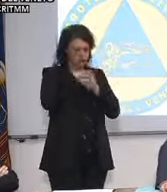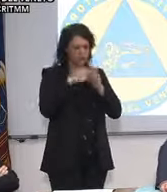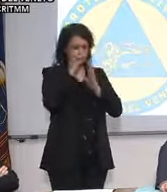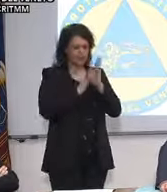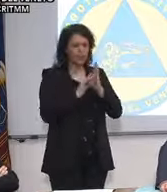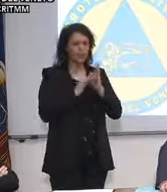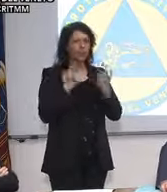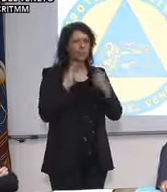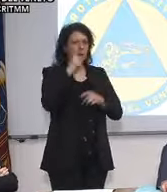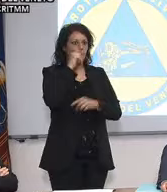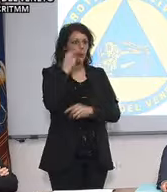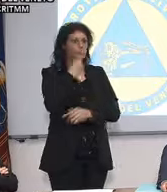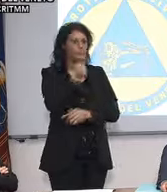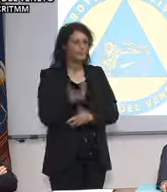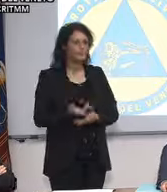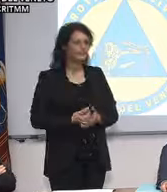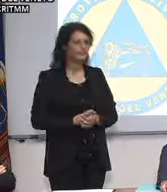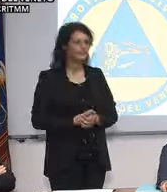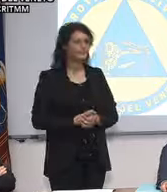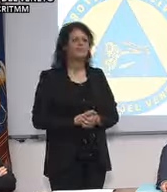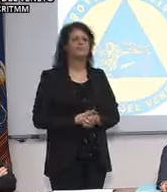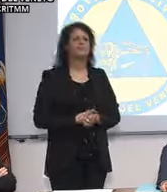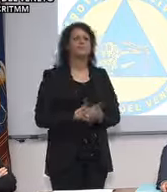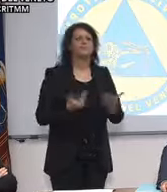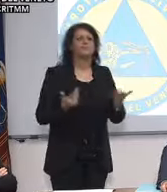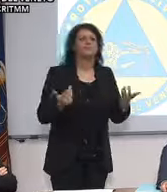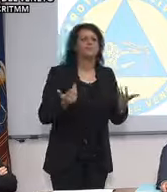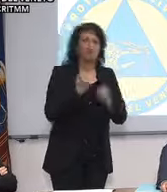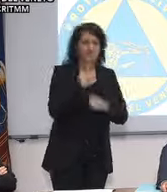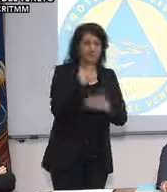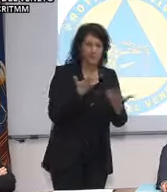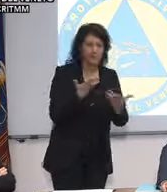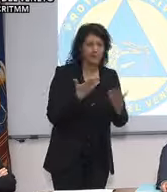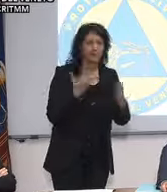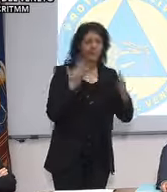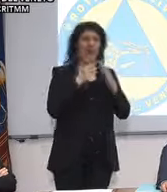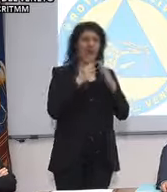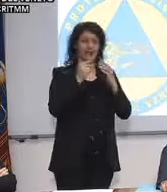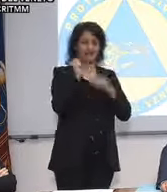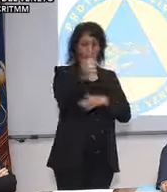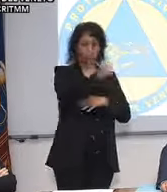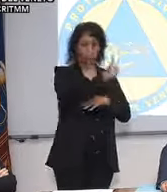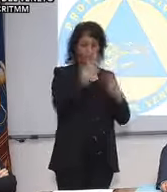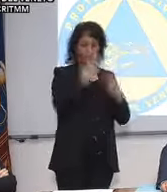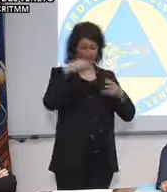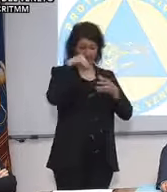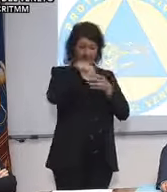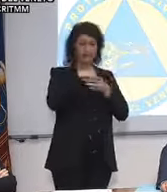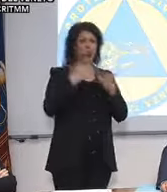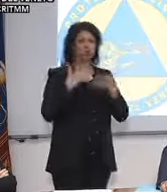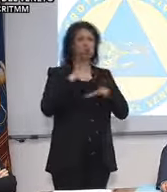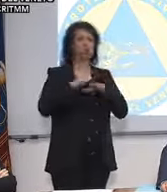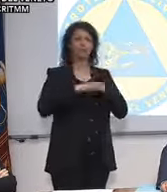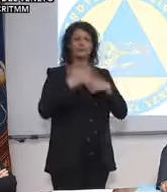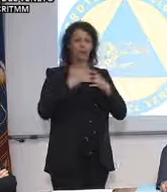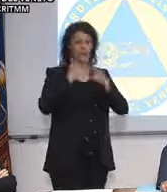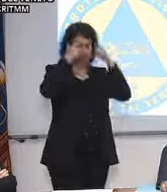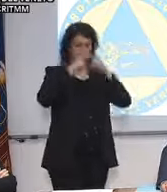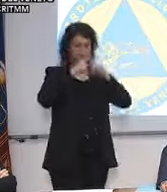cosa volete che vi dica? Che se viviamo in casa con lo scafandro, con le bombole dell'ossigeno, come i sub, sono quasi